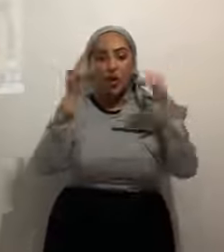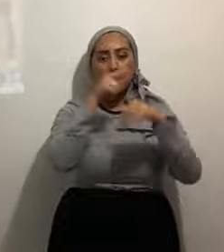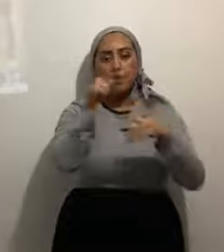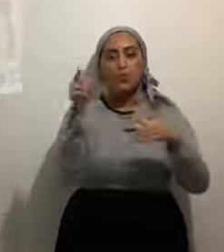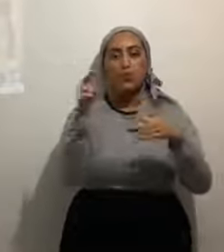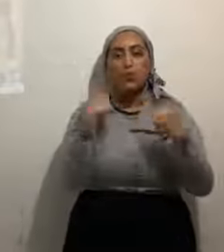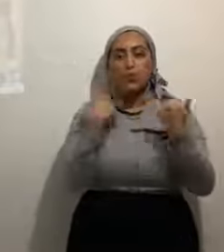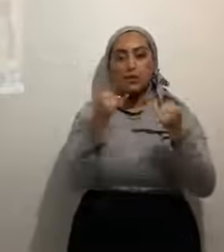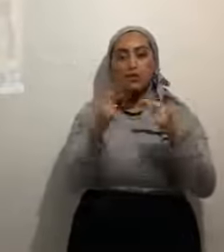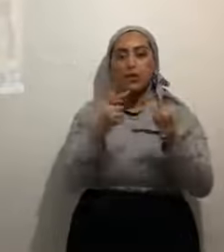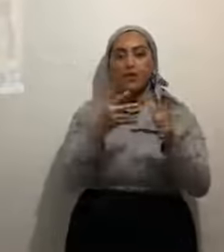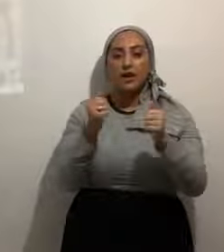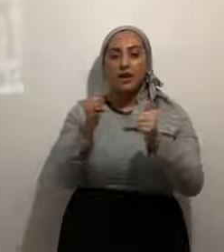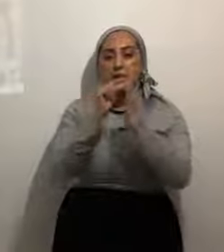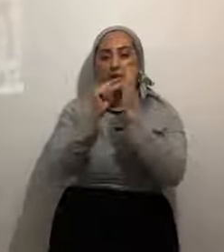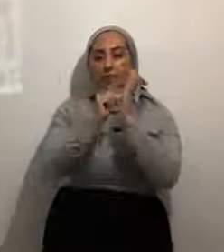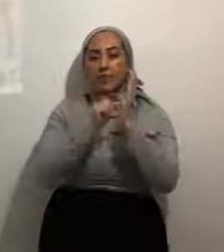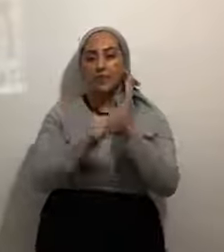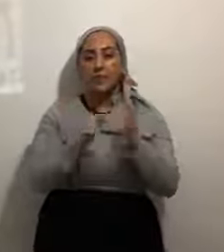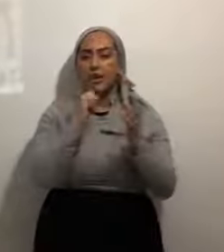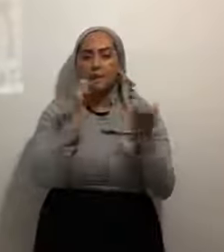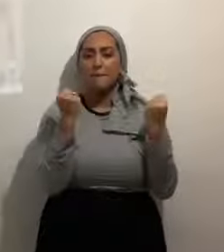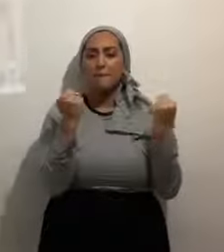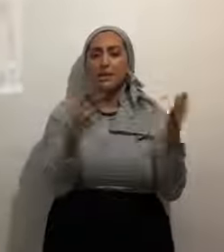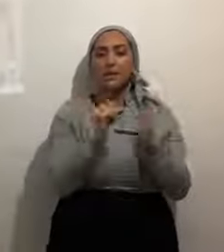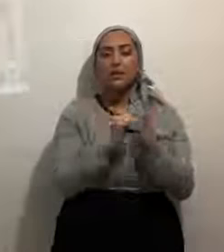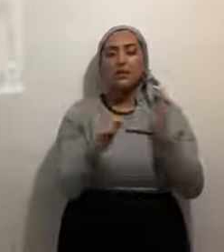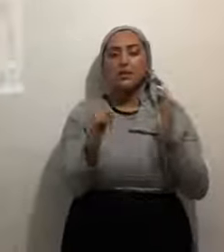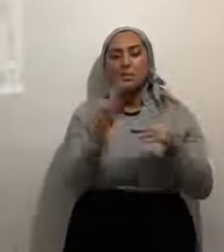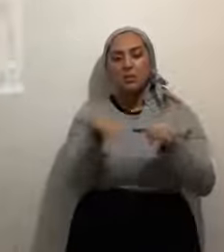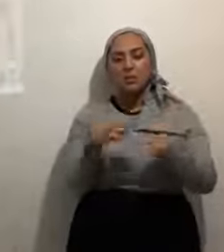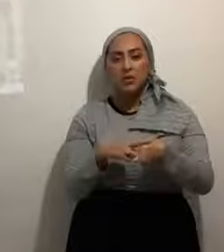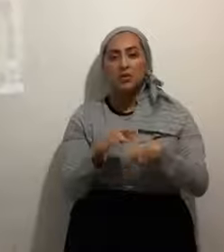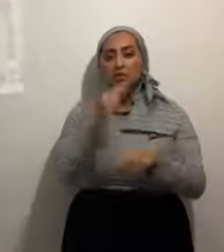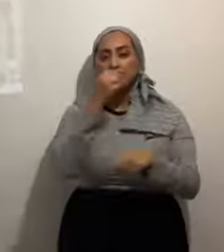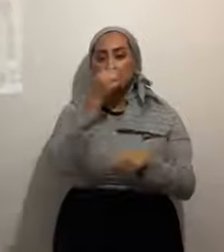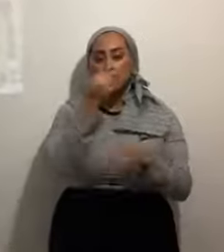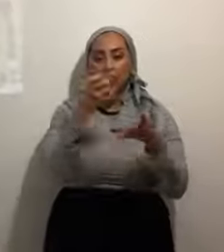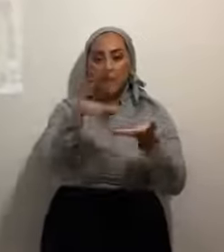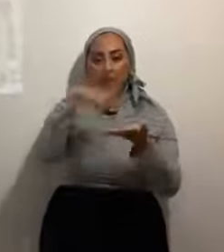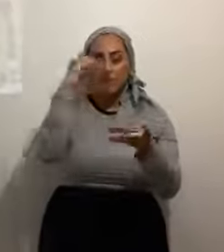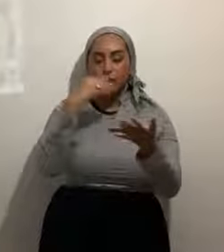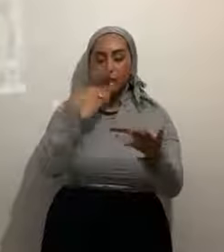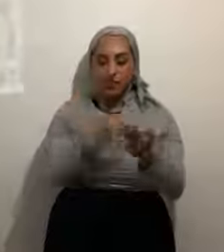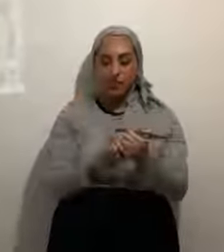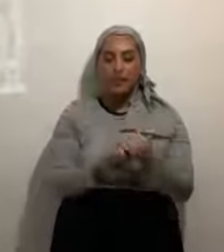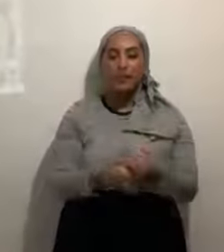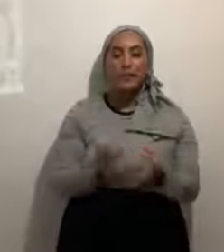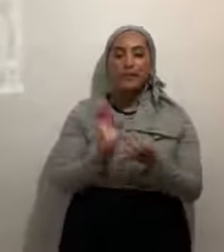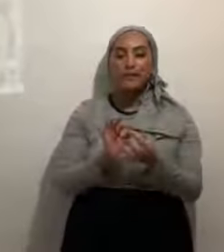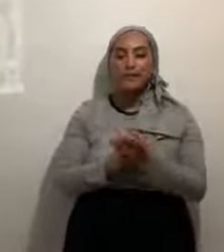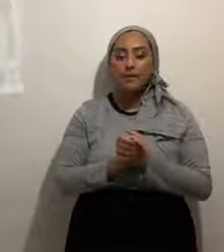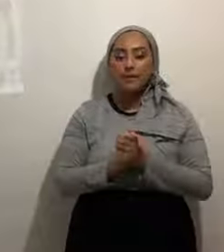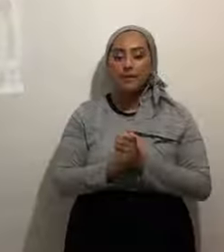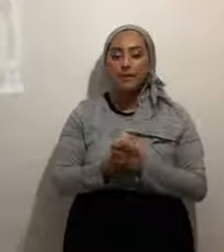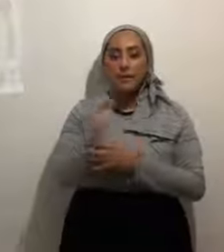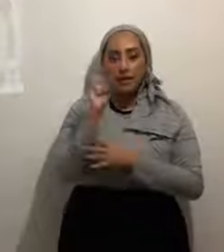me voy a ir ligerito en las citas. No son muchas, muchas citas. Quiero que que vean bien. Perfecto. Mateo 14,